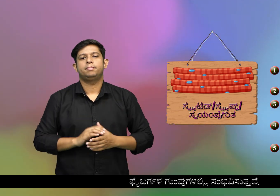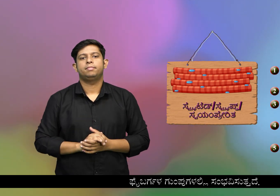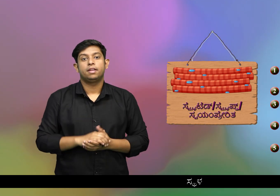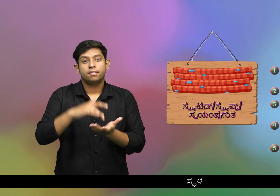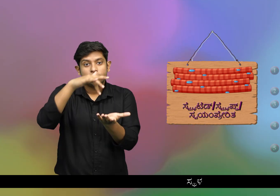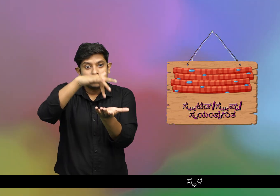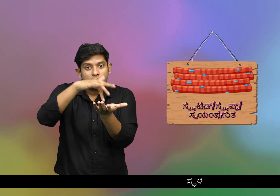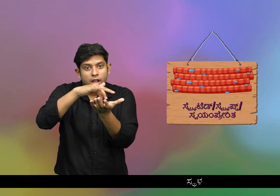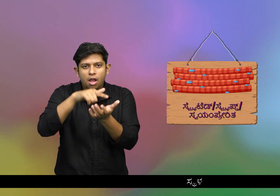ಸ್ಥಳ: